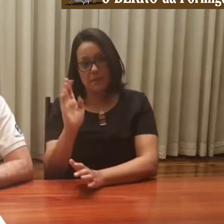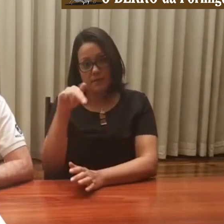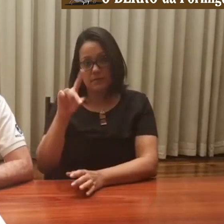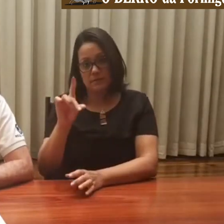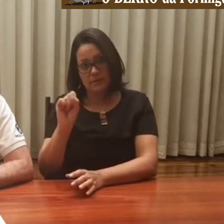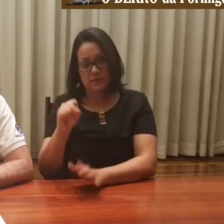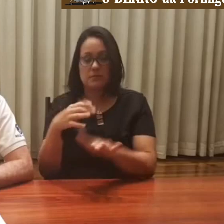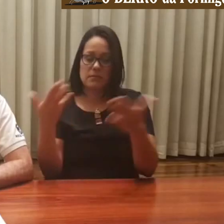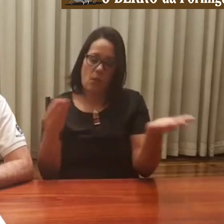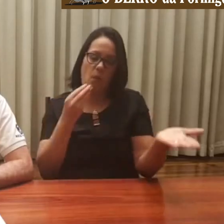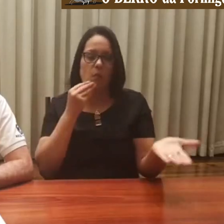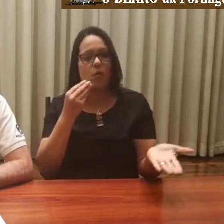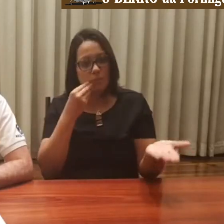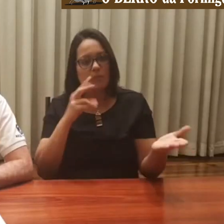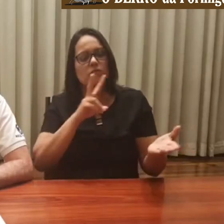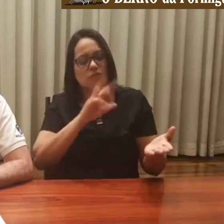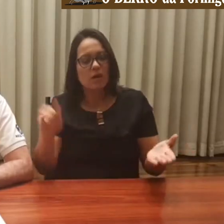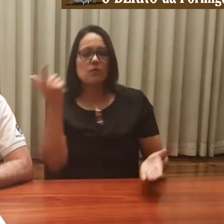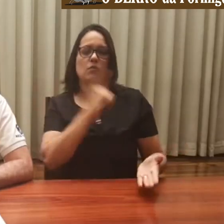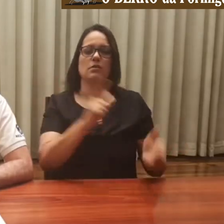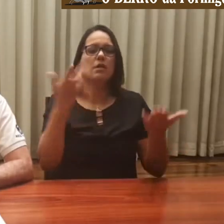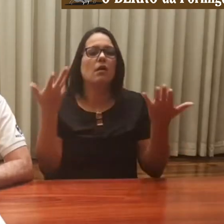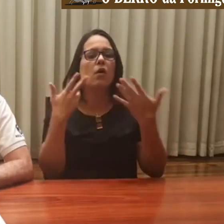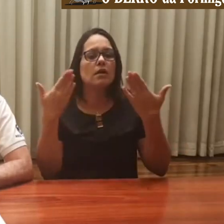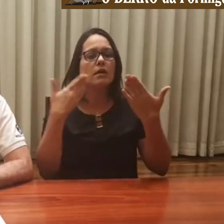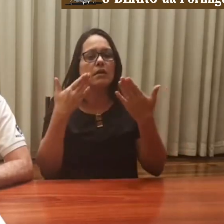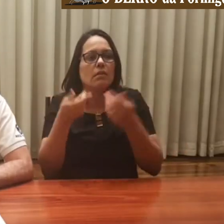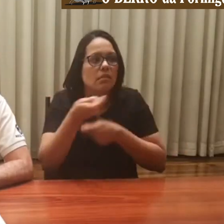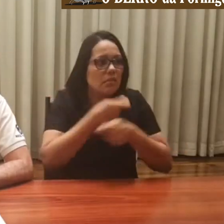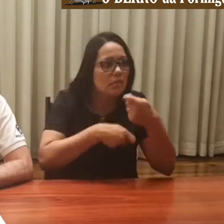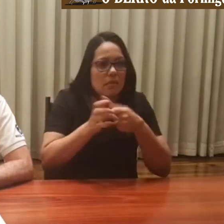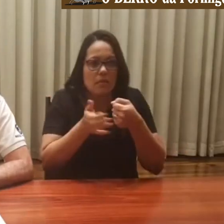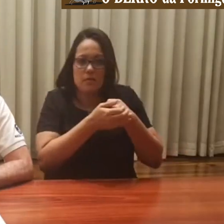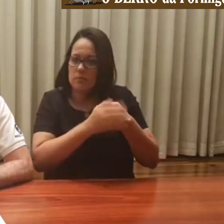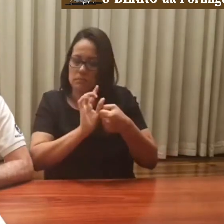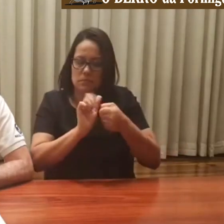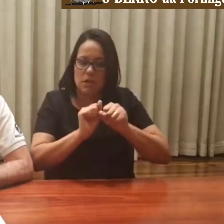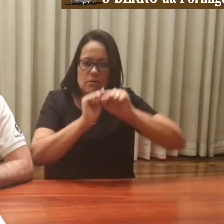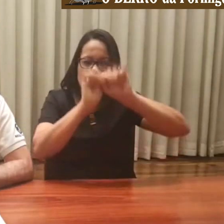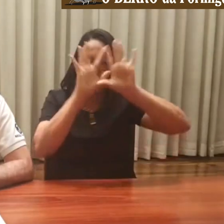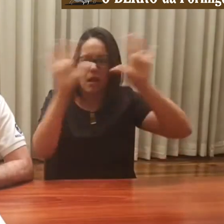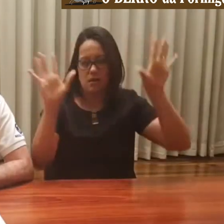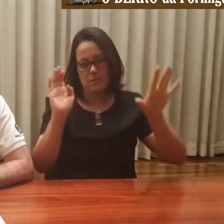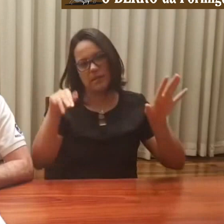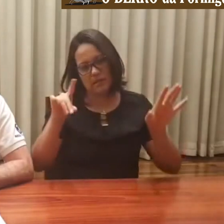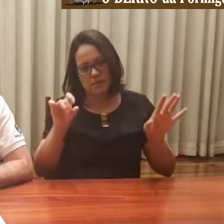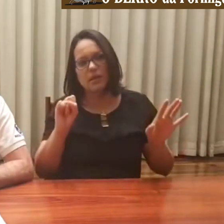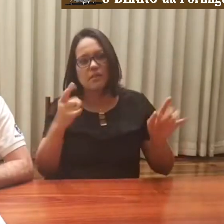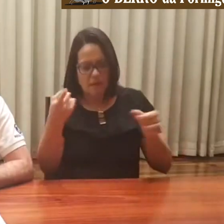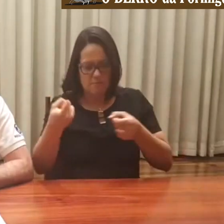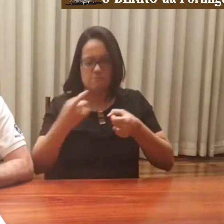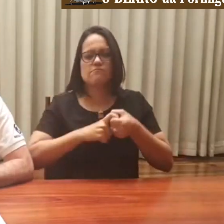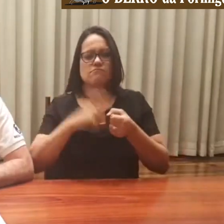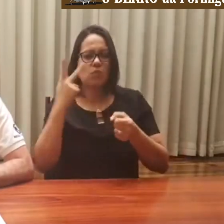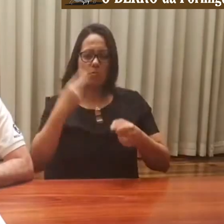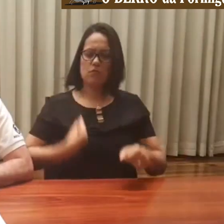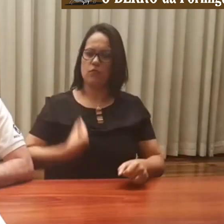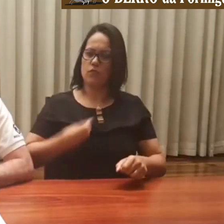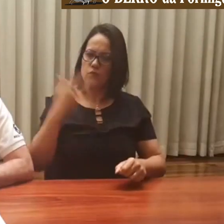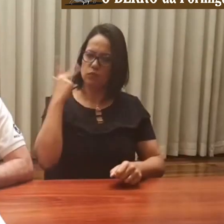acertado e será cumprido a questão de transparência, entre outras coisas, no BNDES. O BNDES vai voltar a